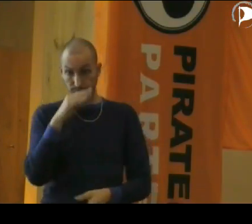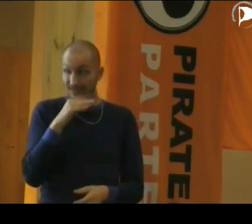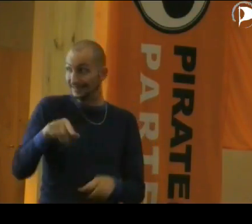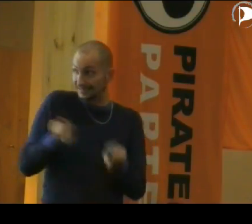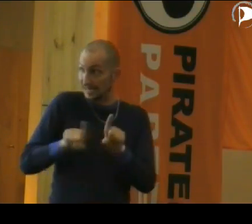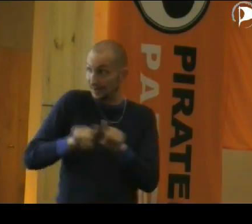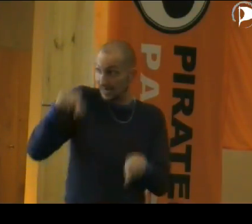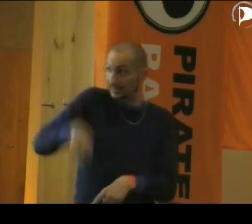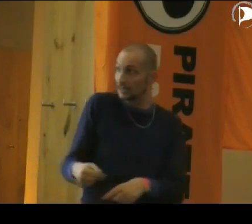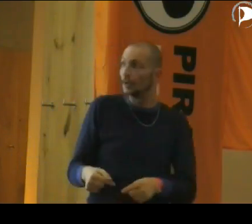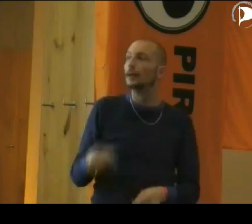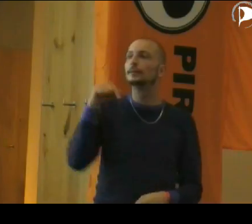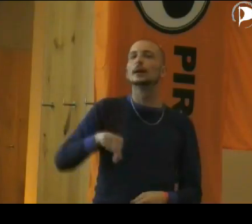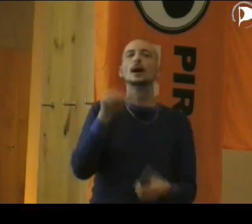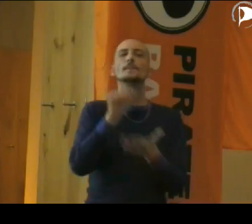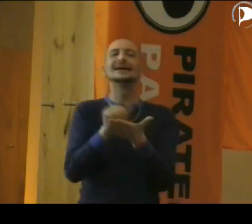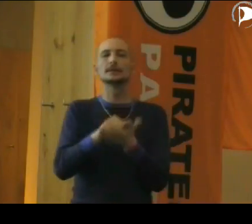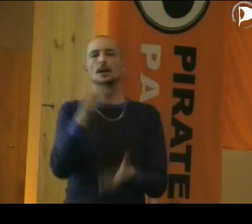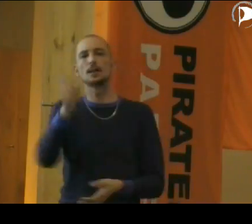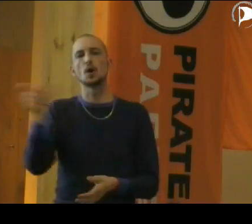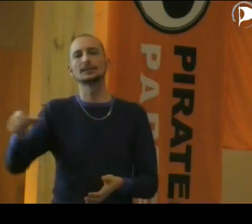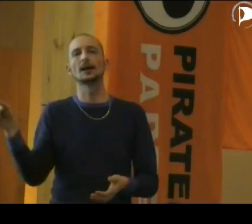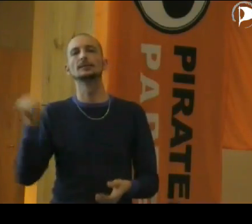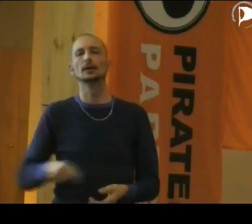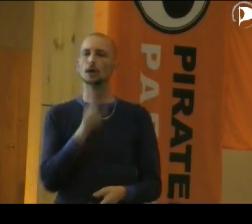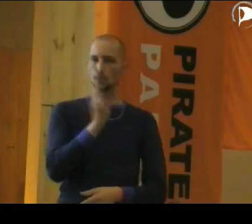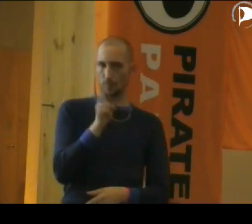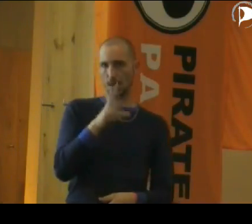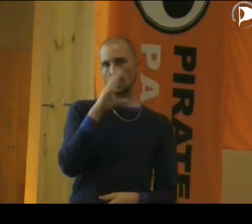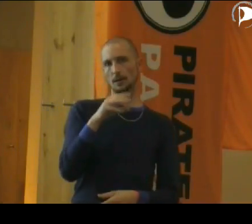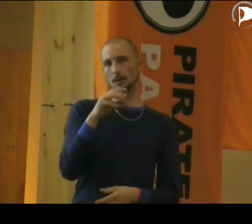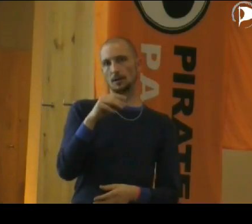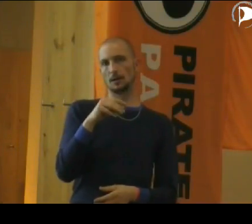ist ganz normal